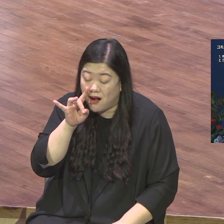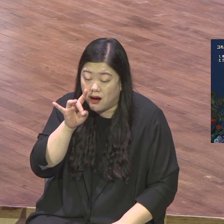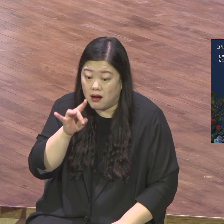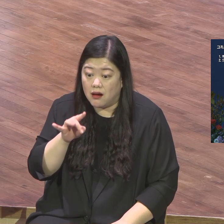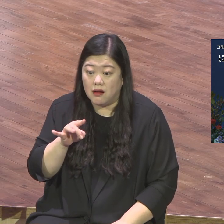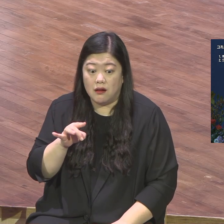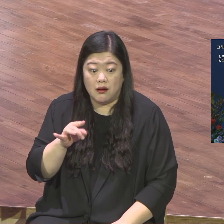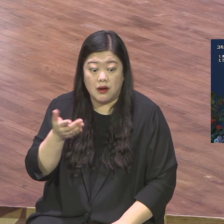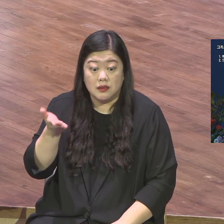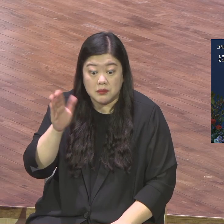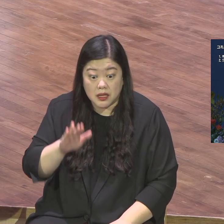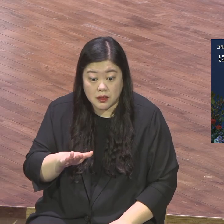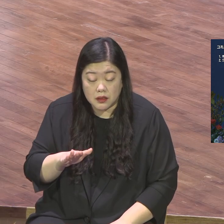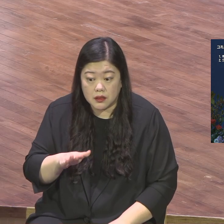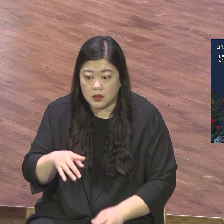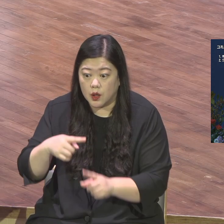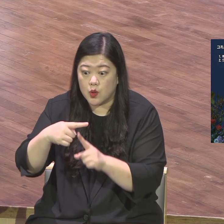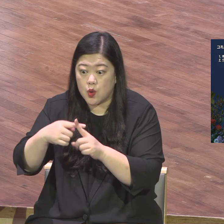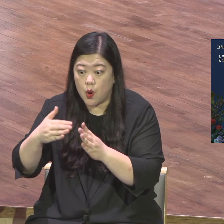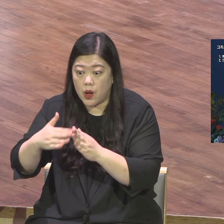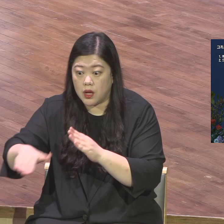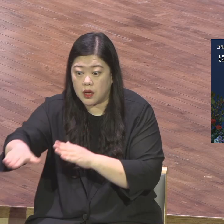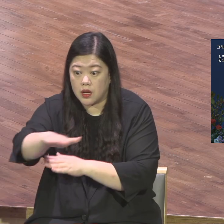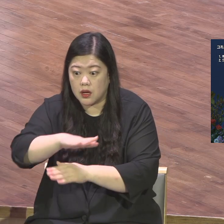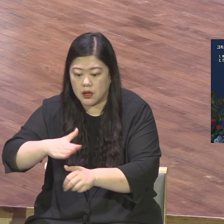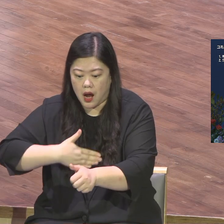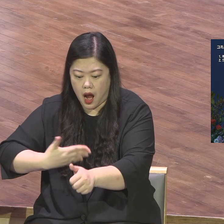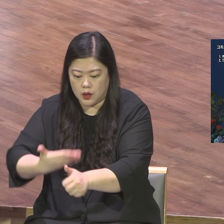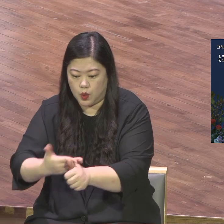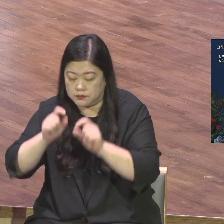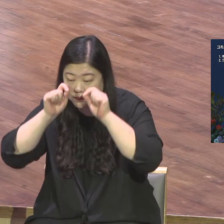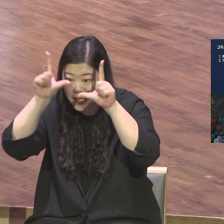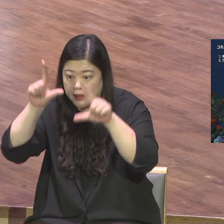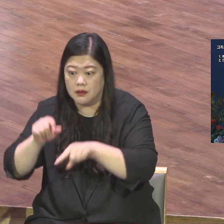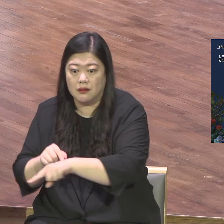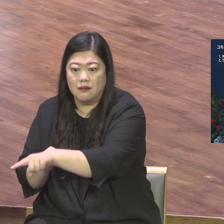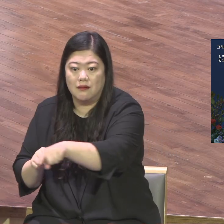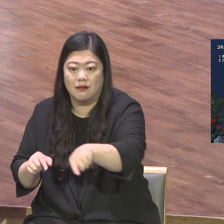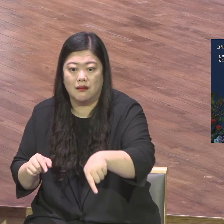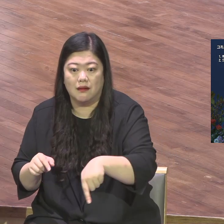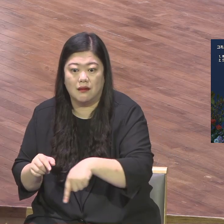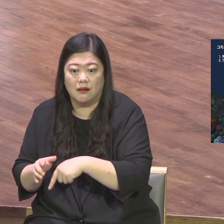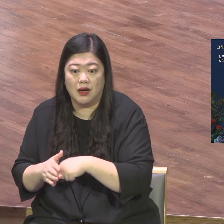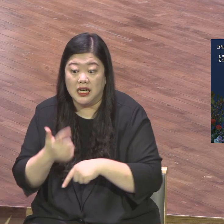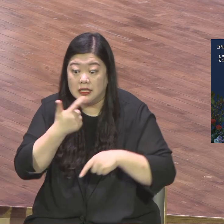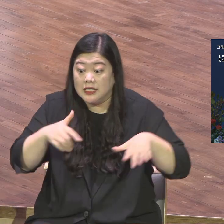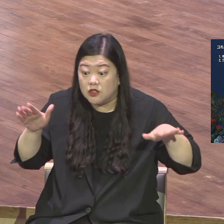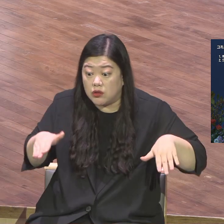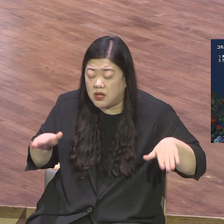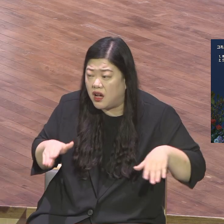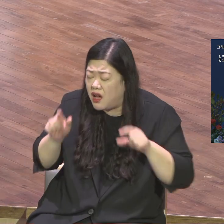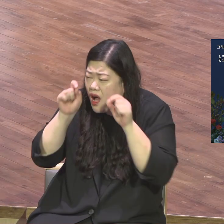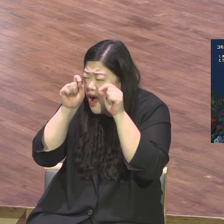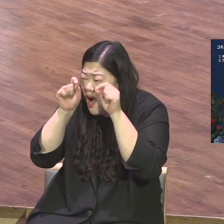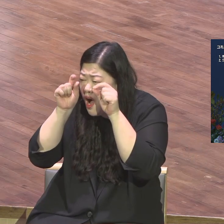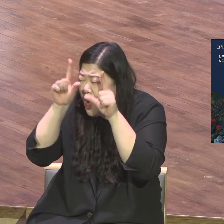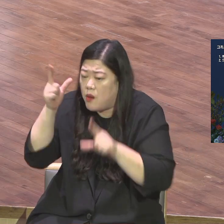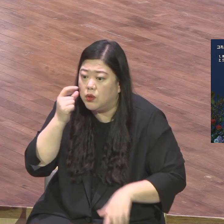교회를 통해 알려하셨다는 것입니다. 교회를 통해서. 그만큼 교회의 역할이 막중한 거예요.